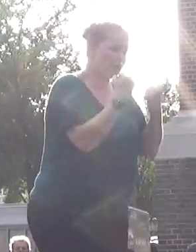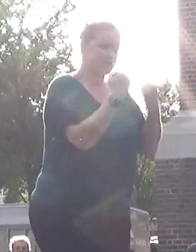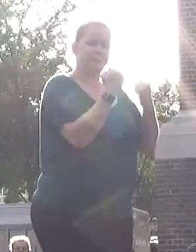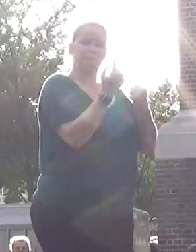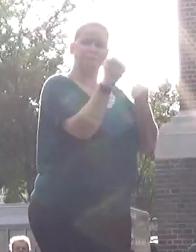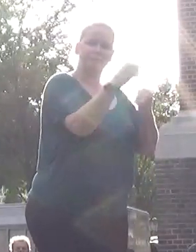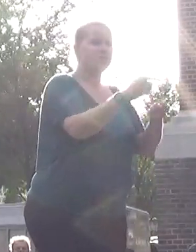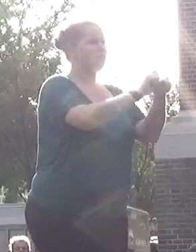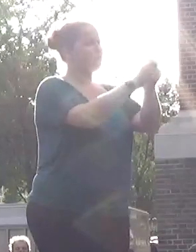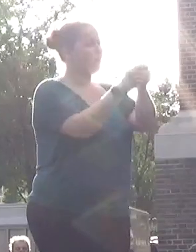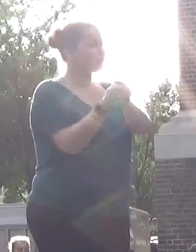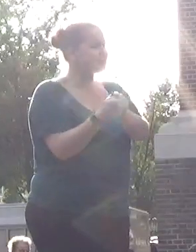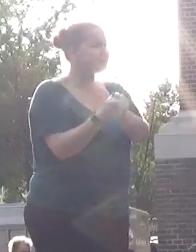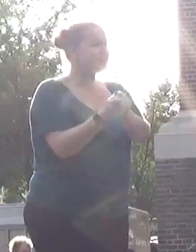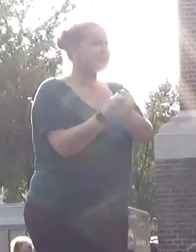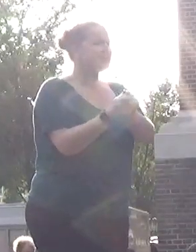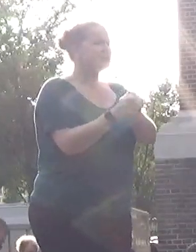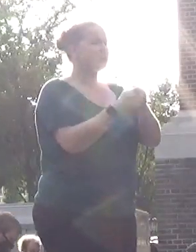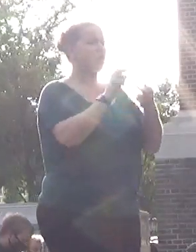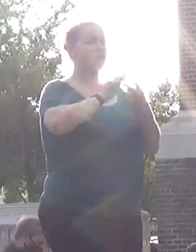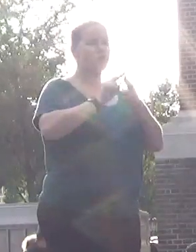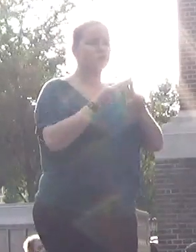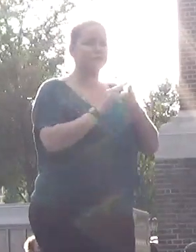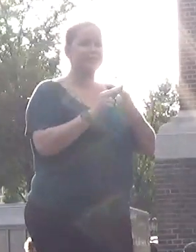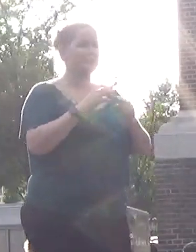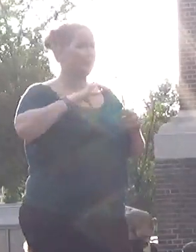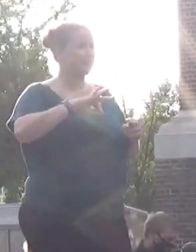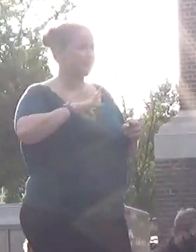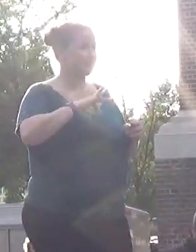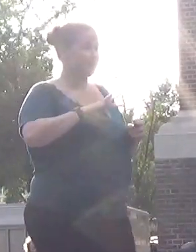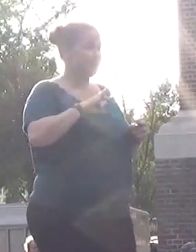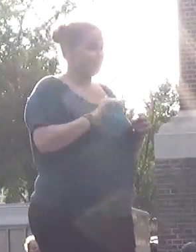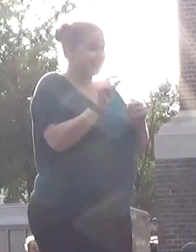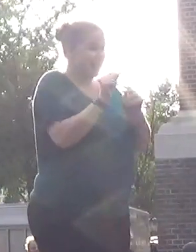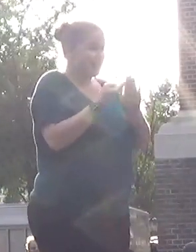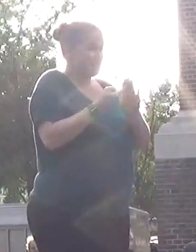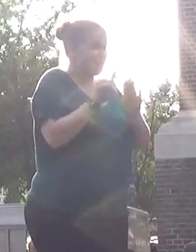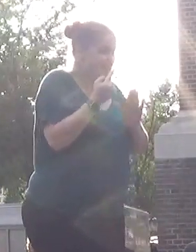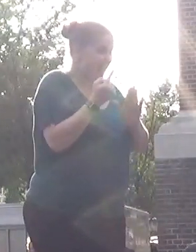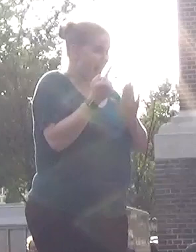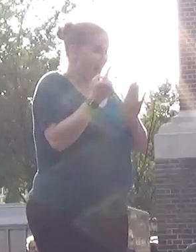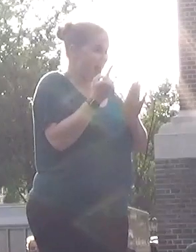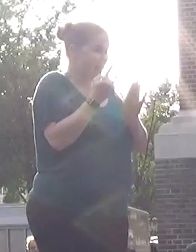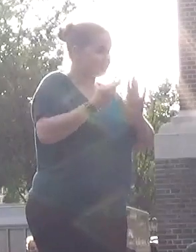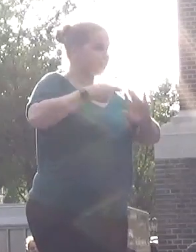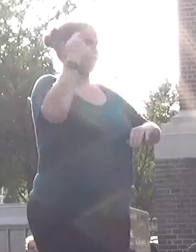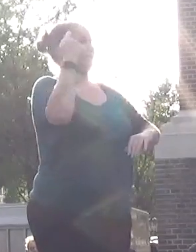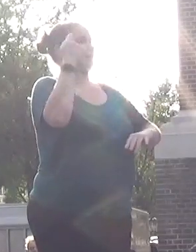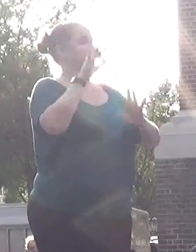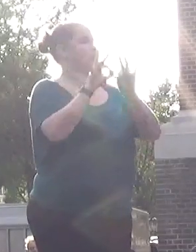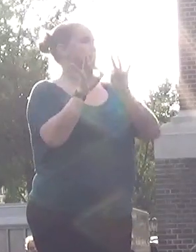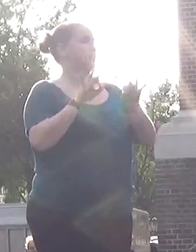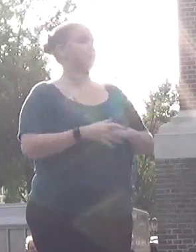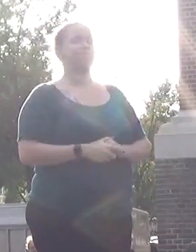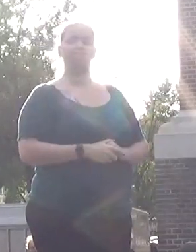aanstaande verandering toen onlangs de conservatief zittende president Duda met slechts een kleine meerderheid de presidentsverkiezingen won. Wij staan